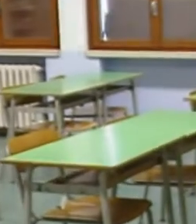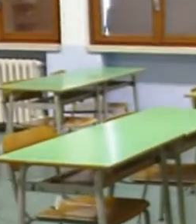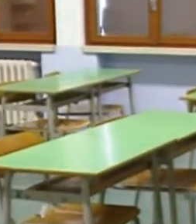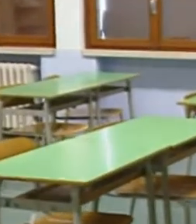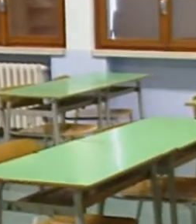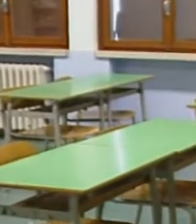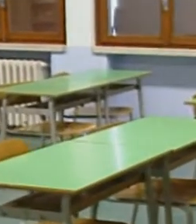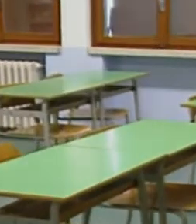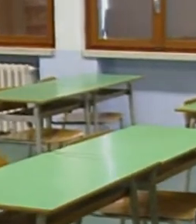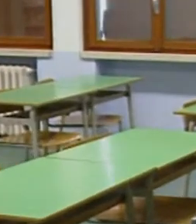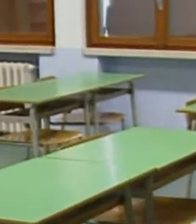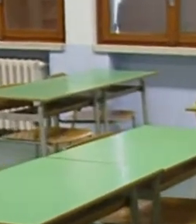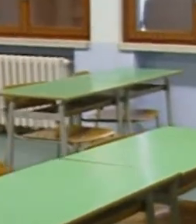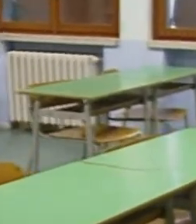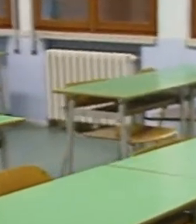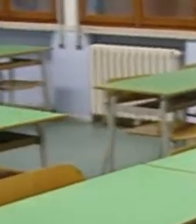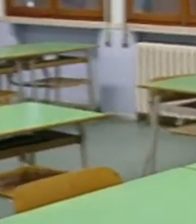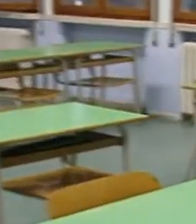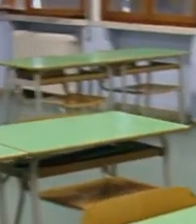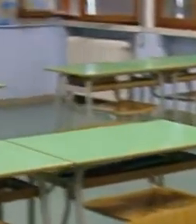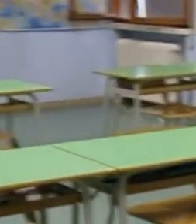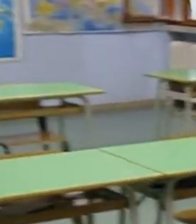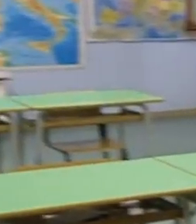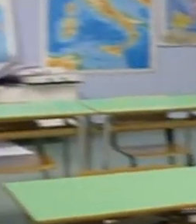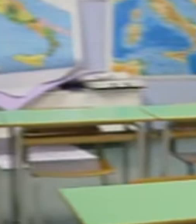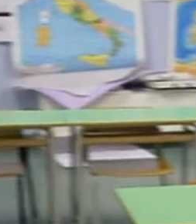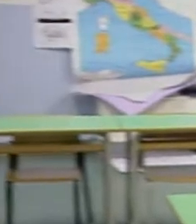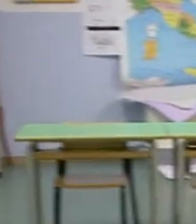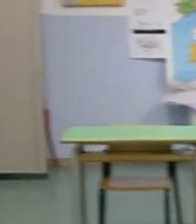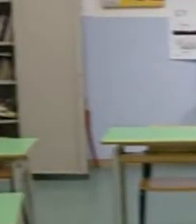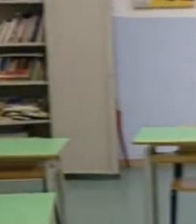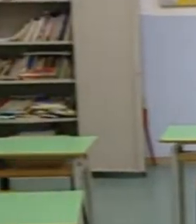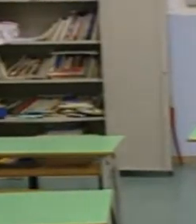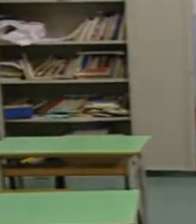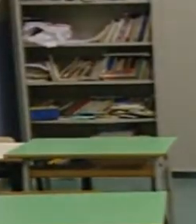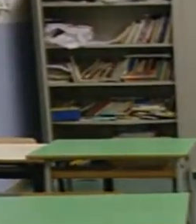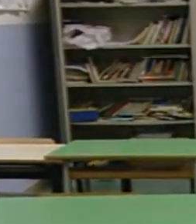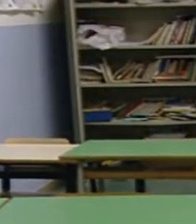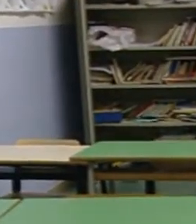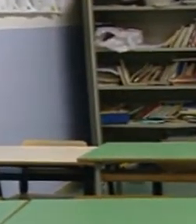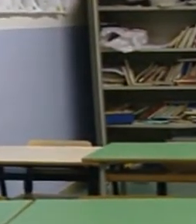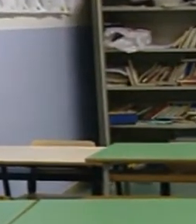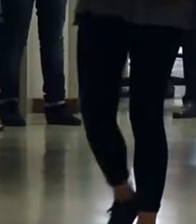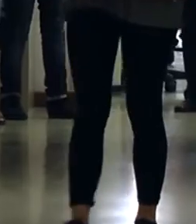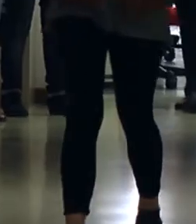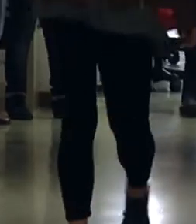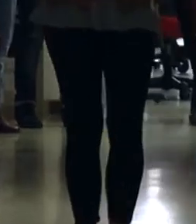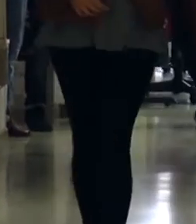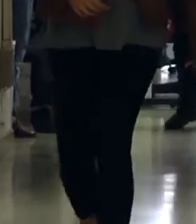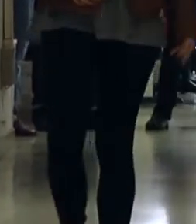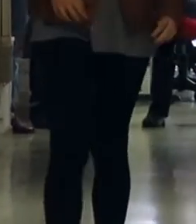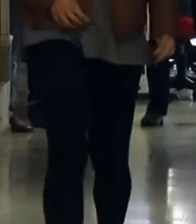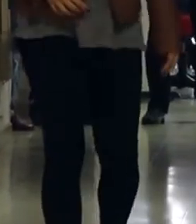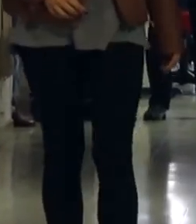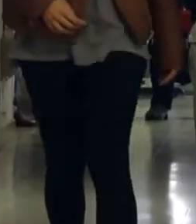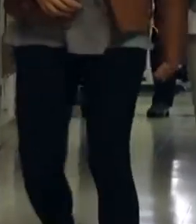Altro fronte, quello delle scuole dove il contagio è sotto controllo, gli studenti positivi sono lo 0,12% del totale, la